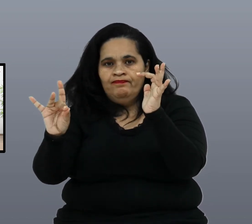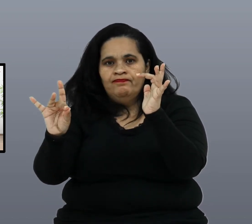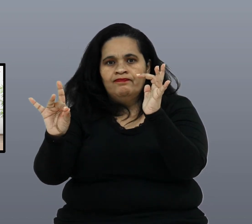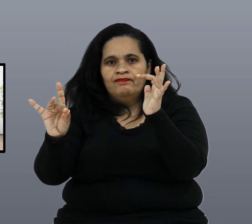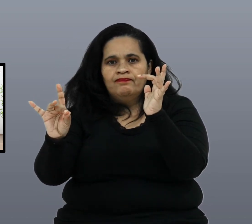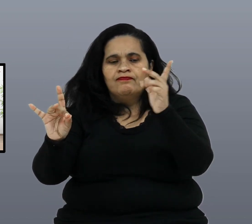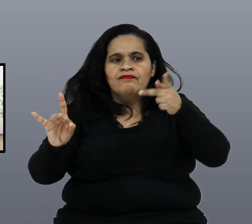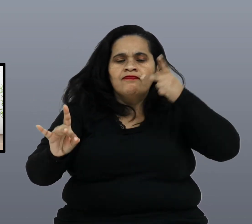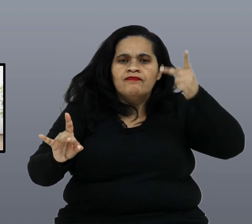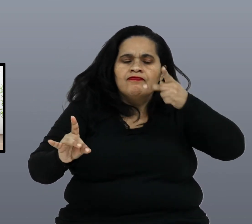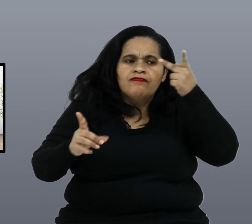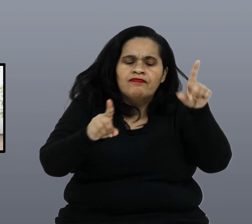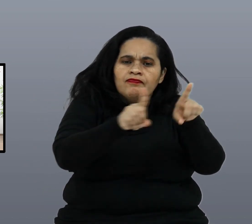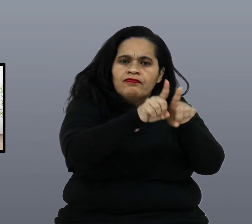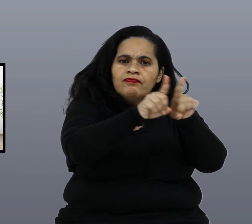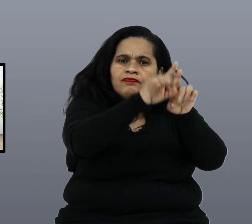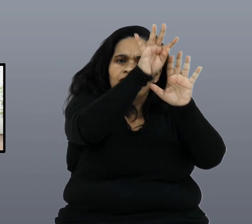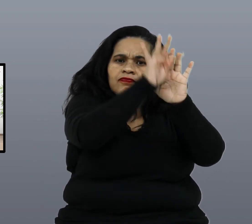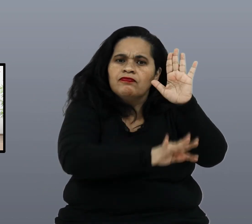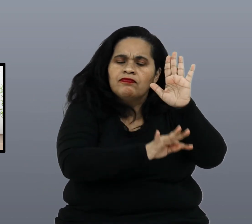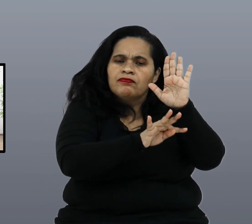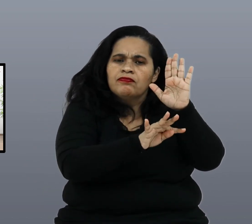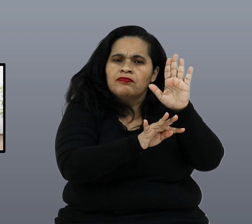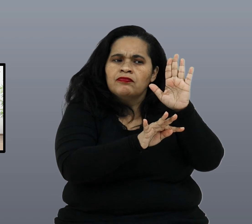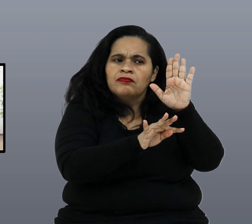citado lá no texto de